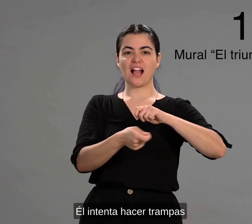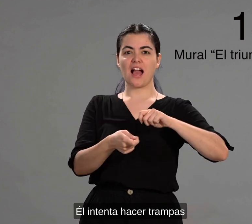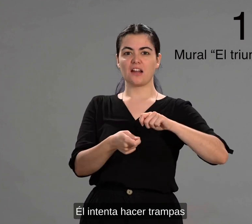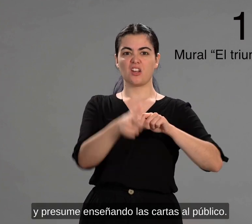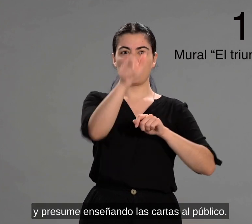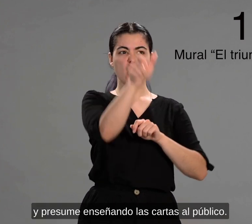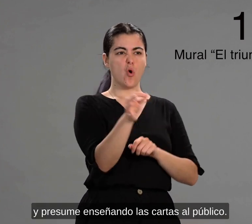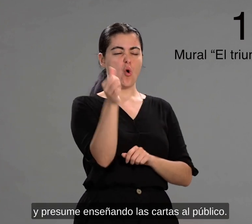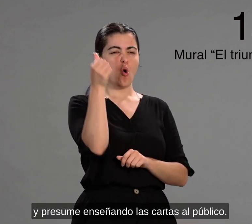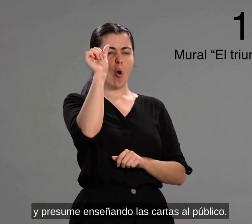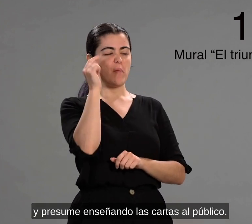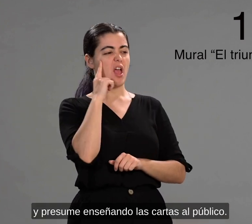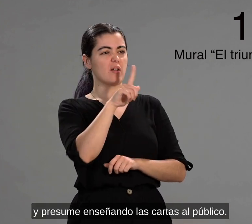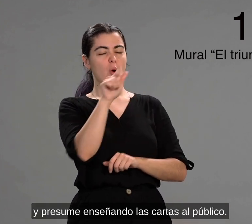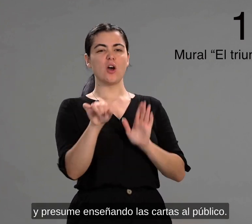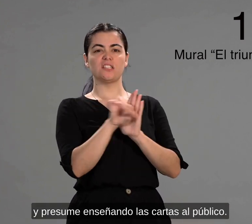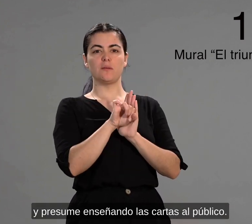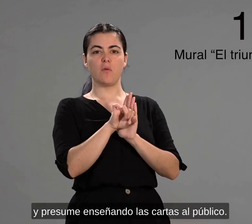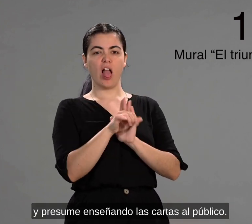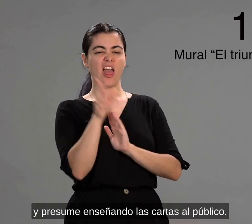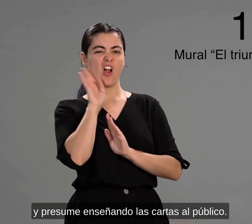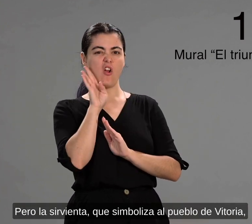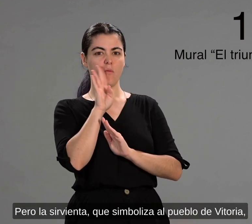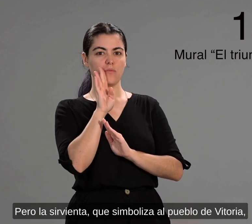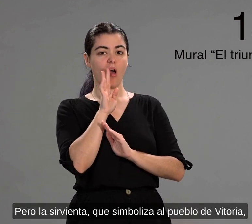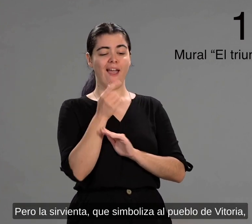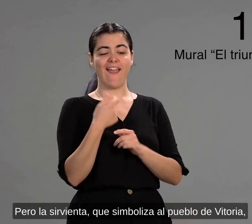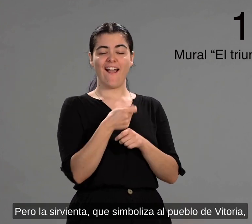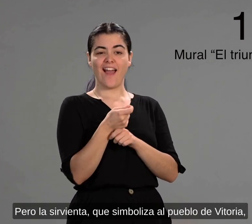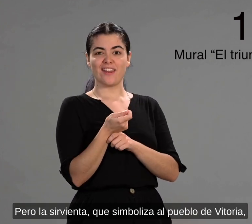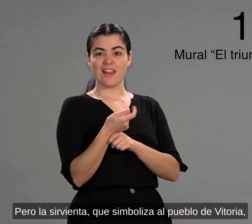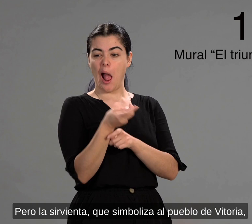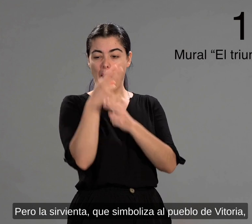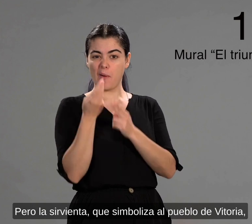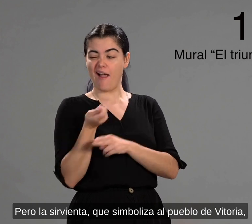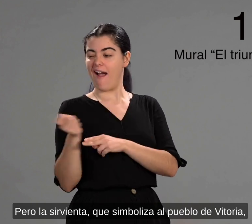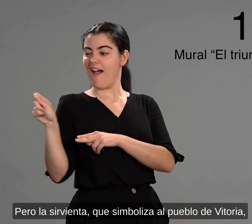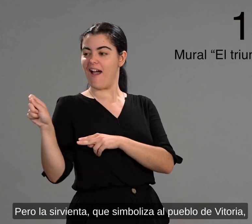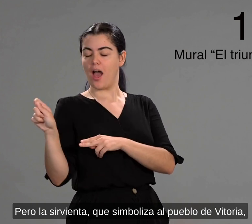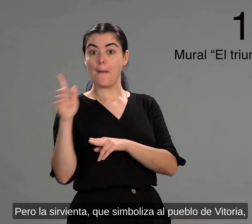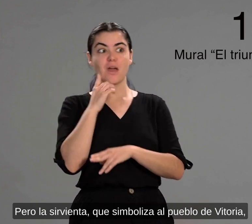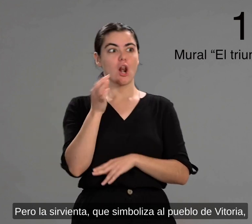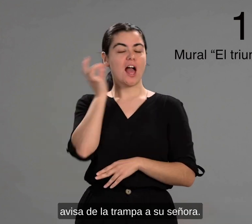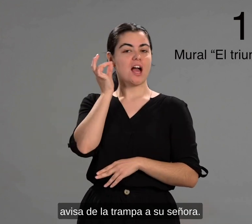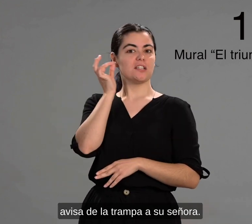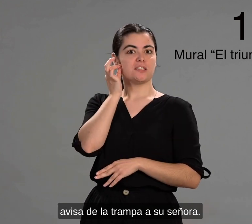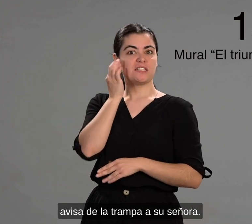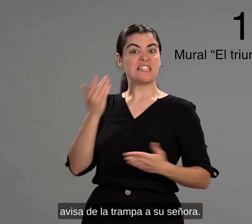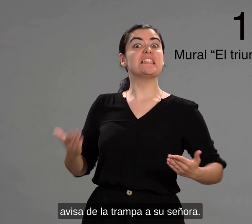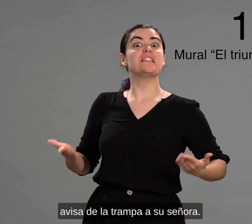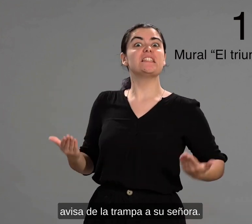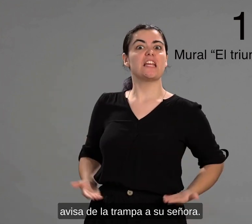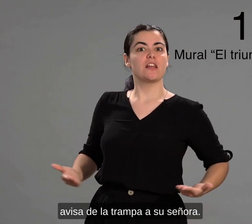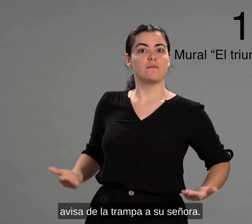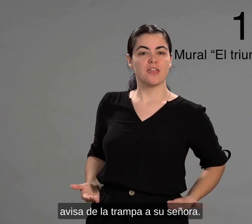trampas y presume enseñando las cartas al público. Pero la sirvienta, que simboliza al pueblo de Vitoria, avisa de la trampa a su señora.